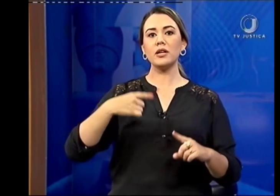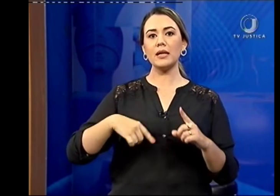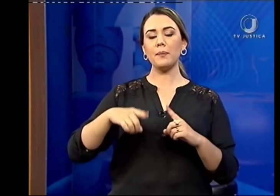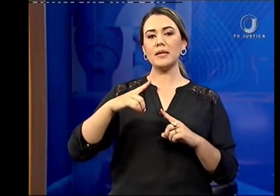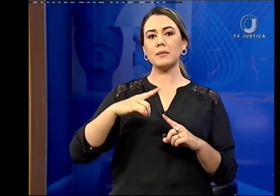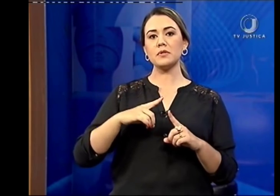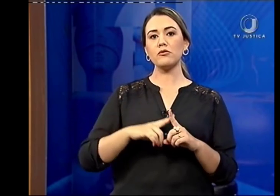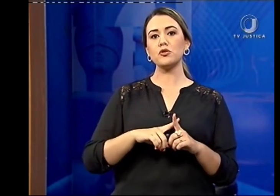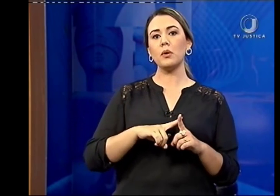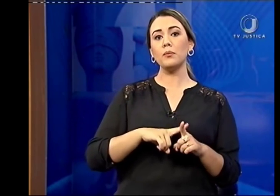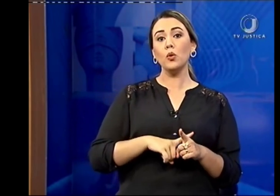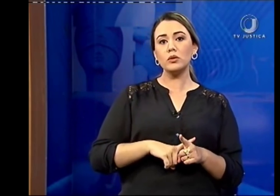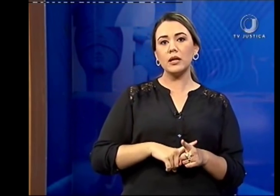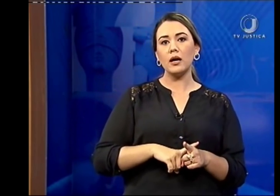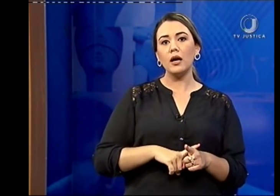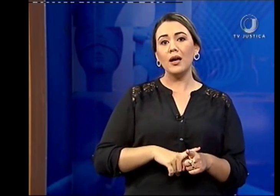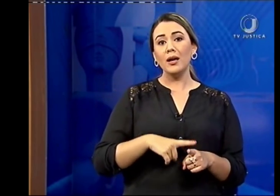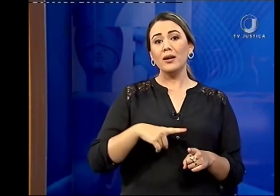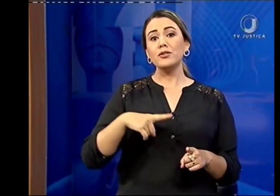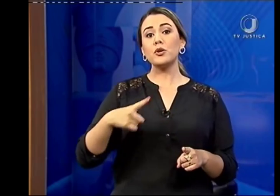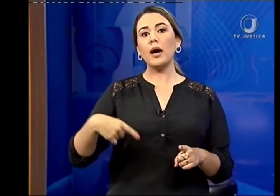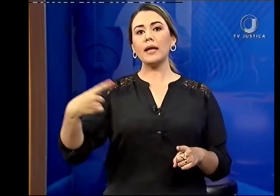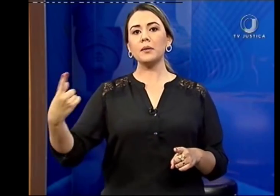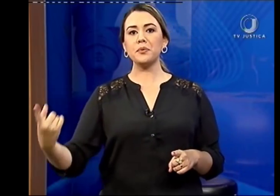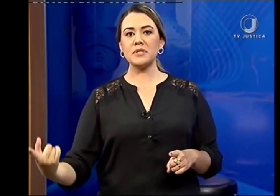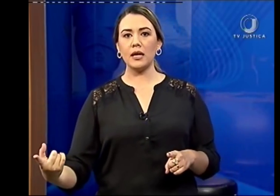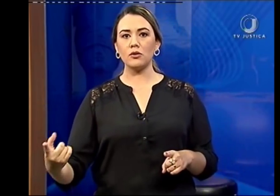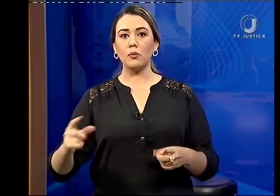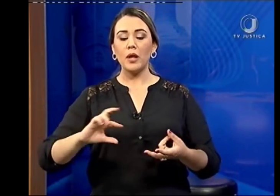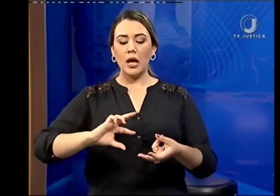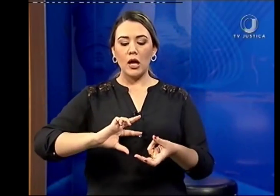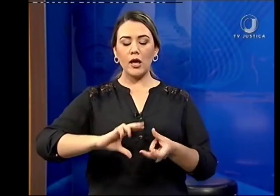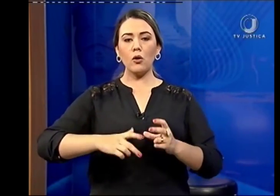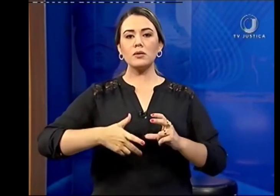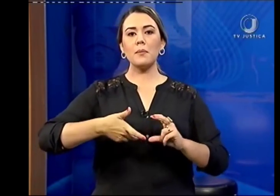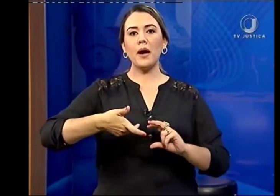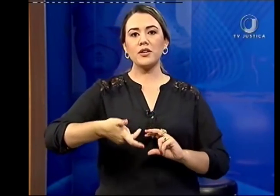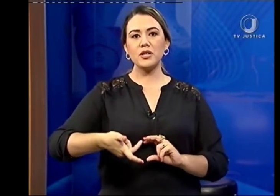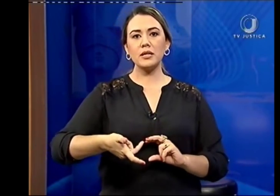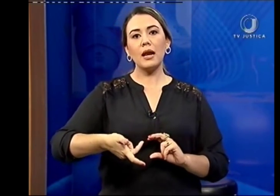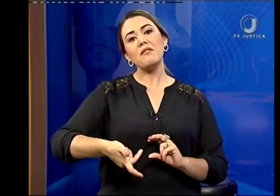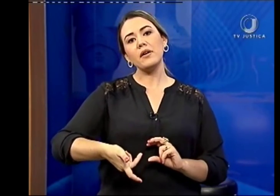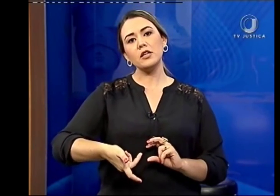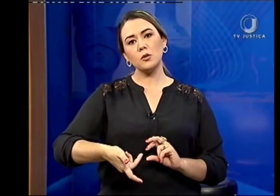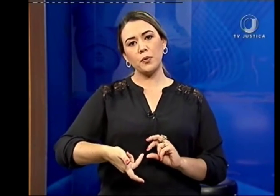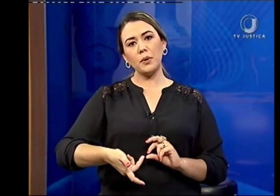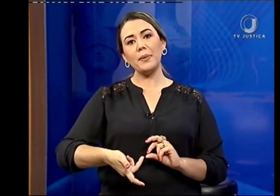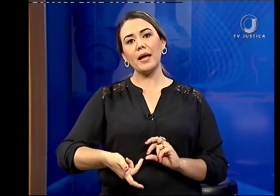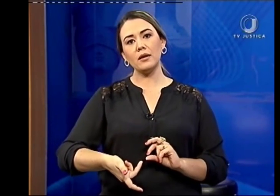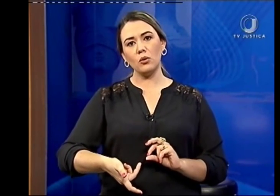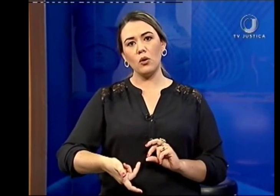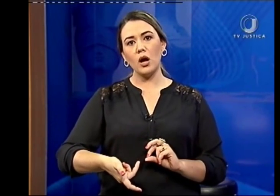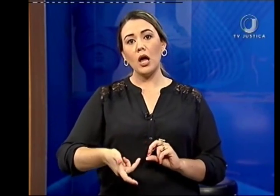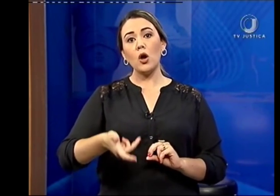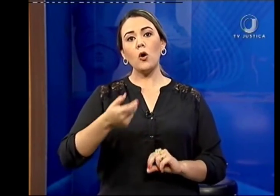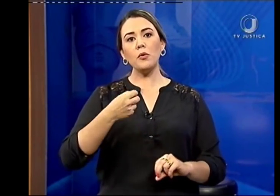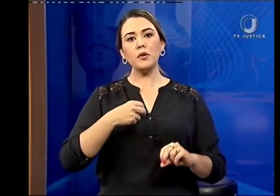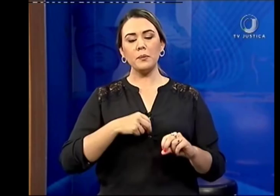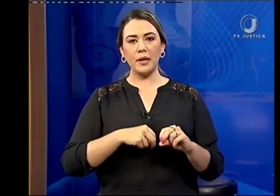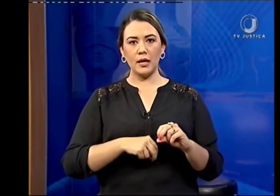direito à percepção de uma multa de 40%? Em contrapartida, leva isso para o empregador. Como que o